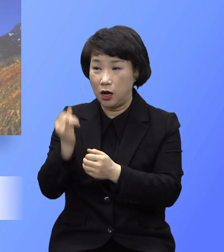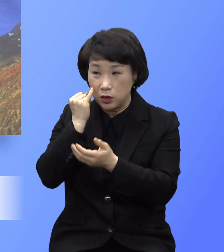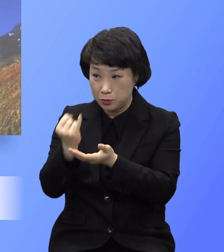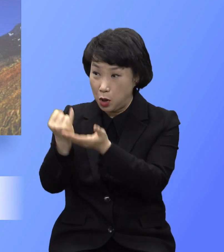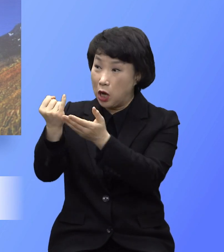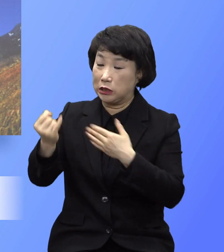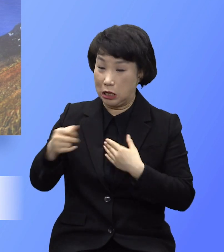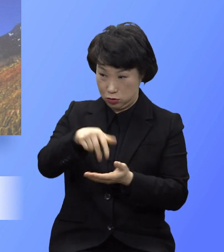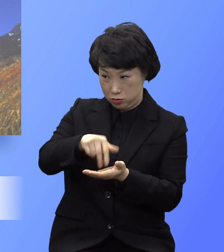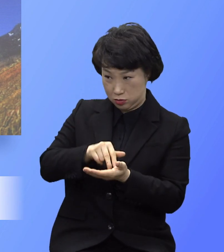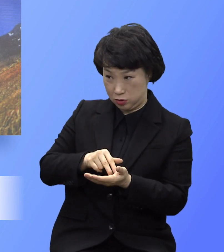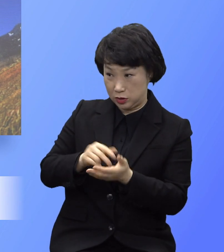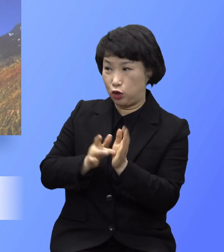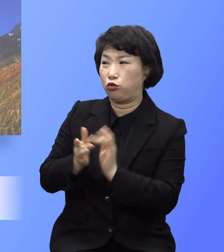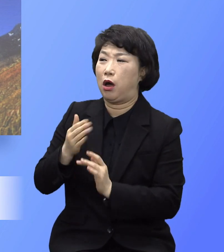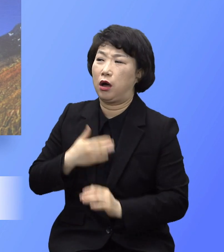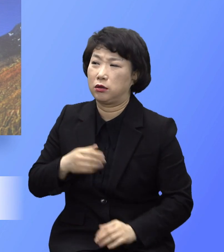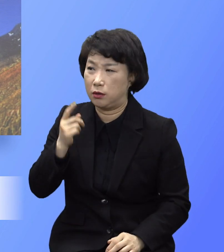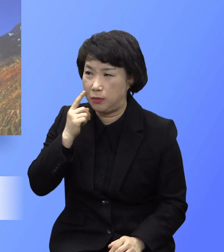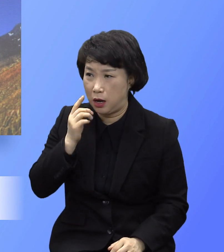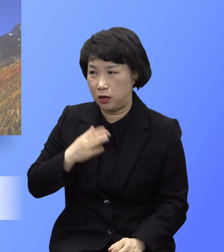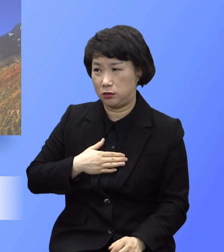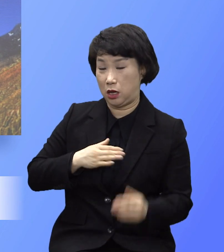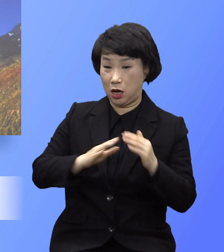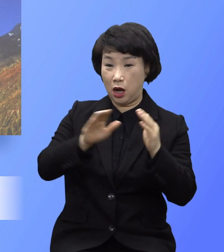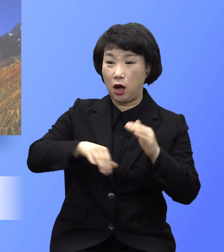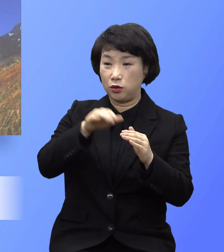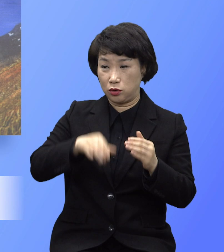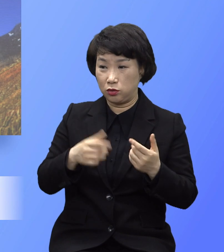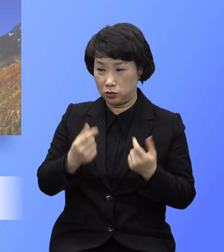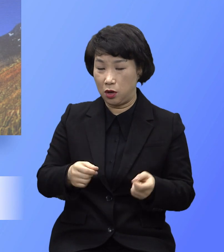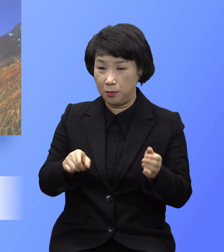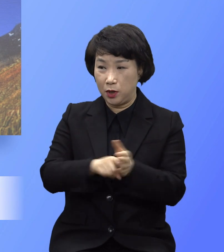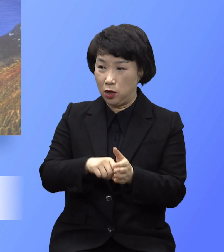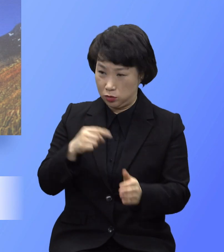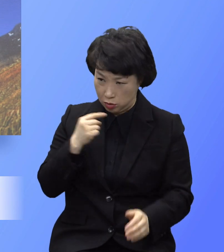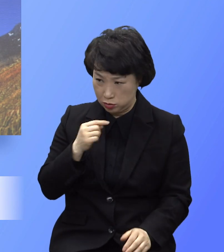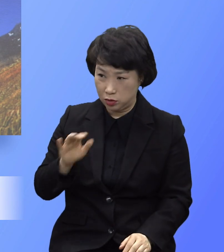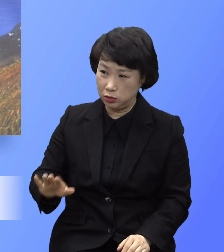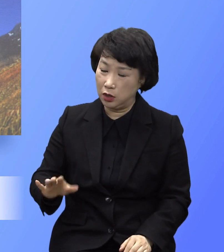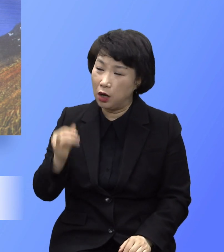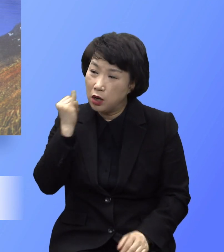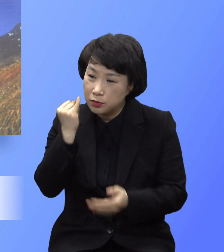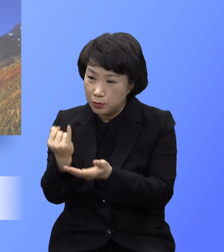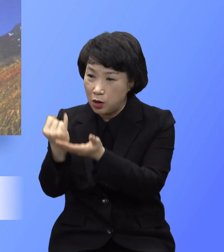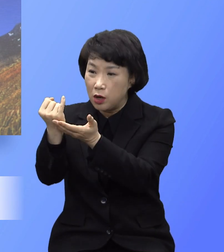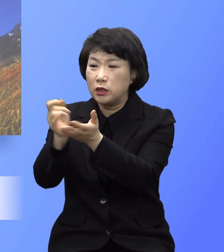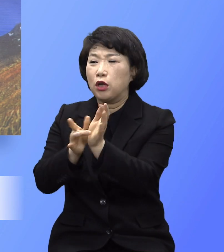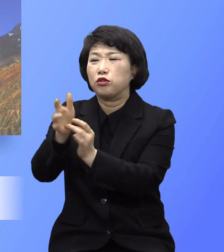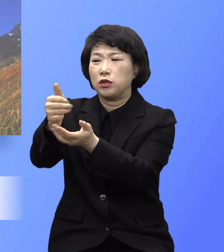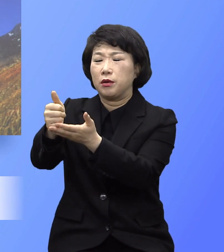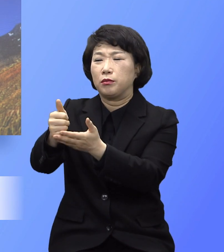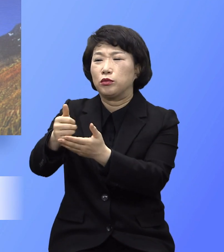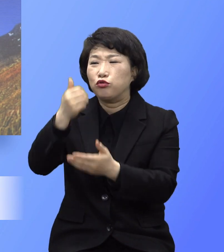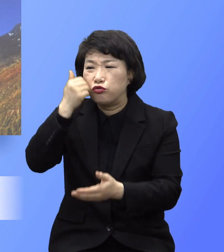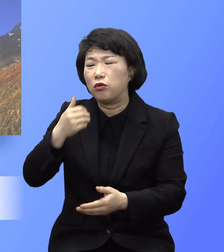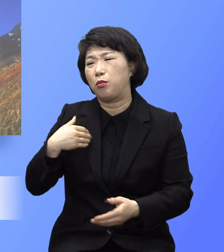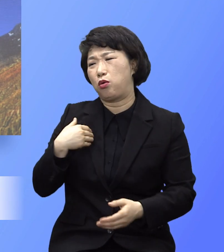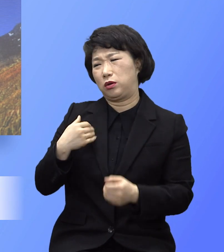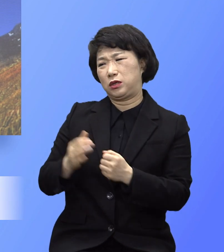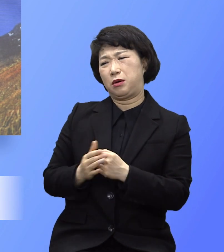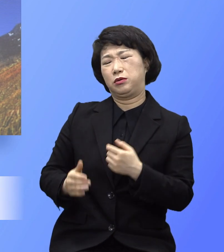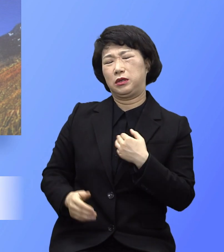아주머니도 나처럼 예수 알면 우리 집처럼 믿어요. 근데 아주머니는 예수를 나처럼 몰라서